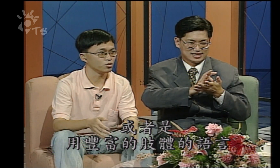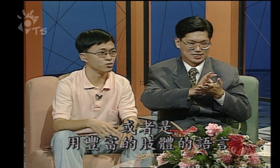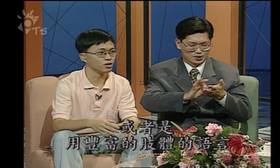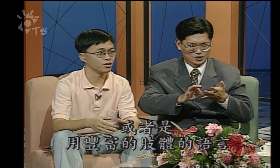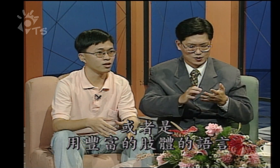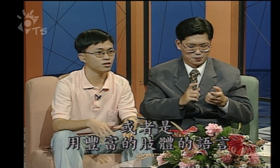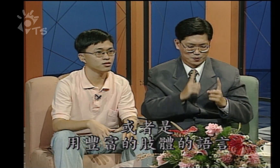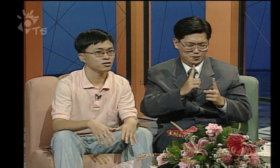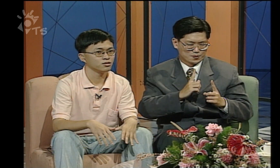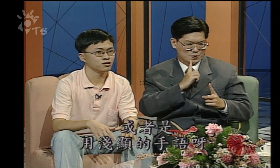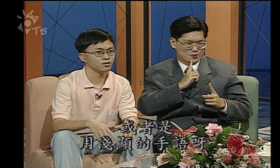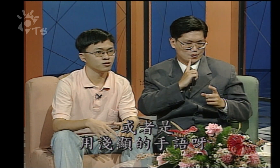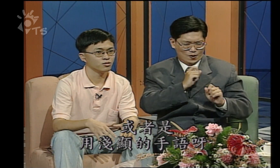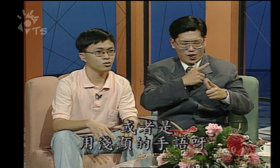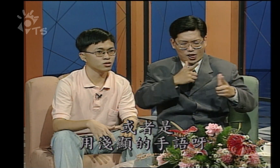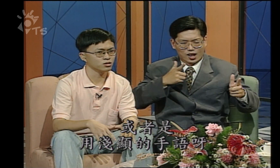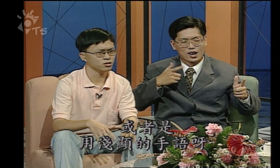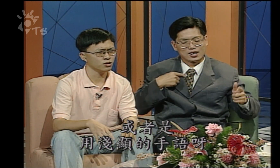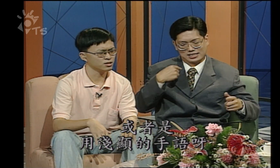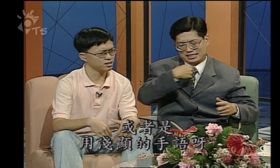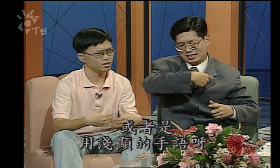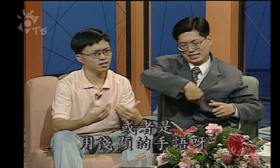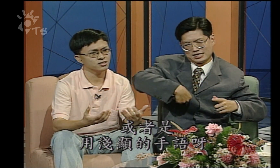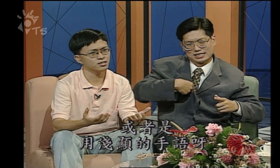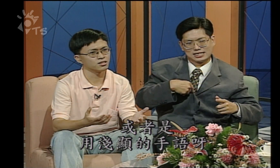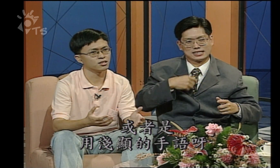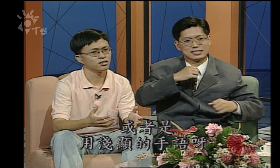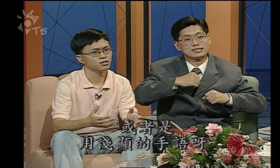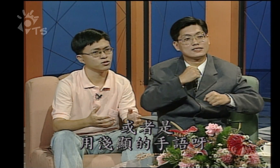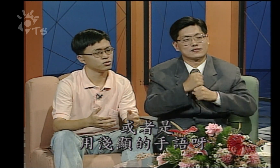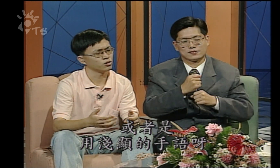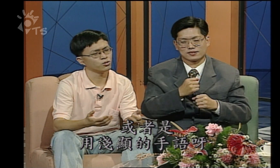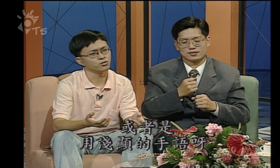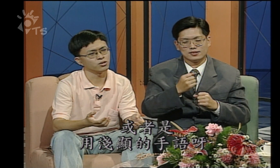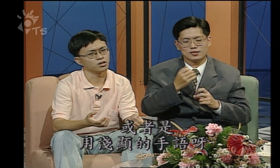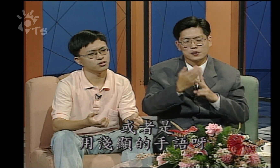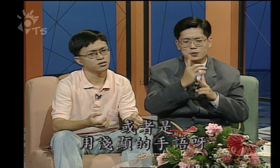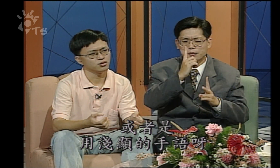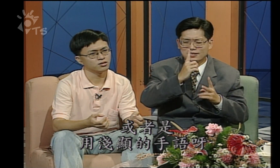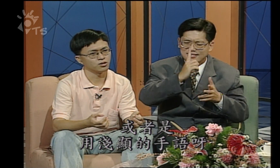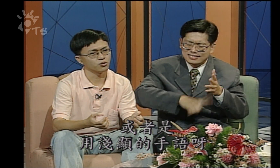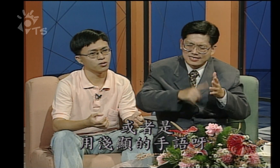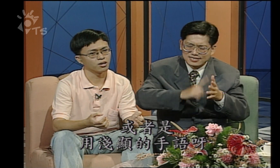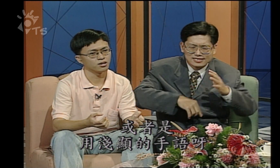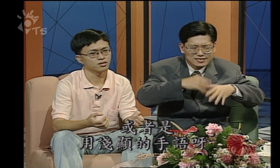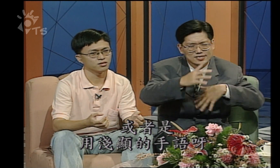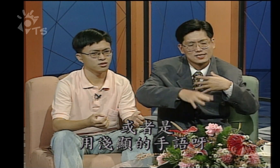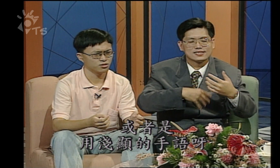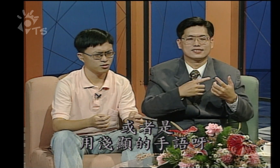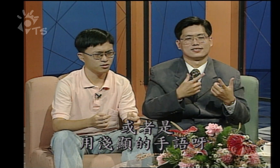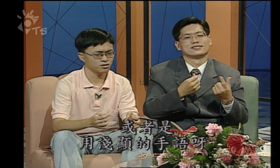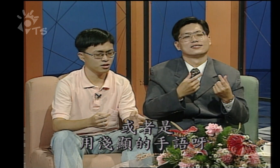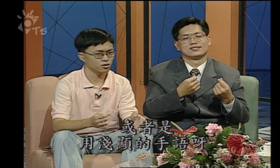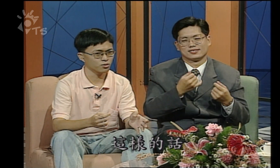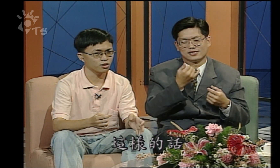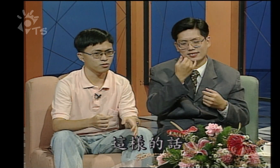语言啊，或者是用浅显的手语啊的话，这样的话应